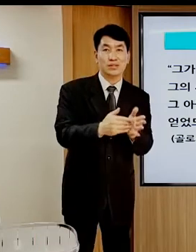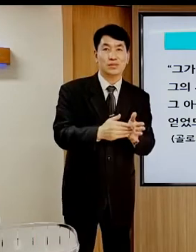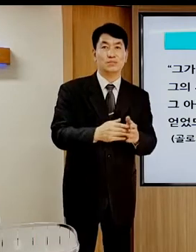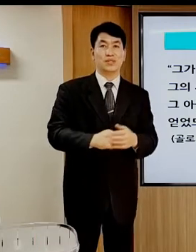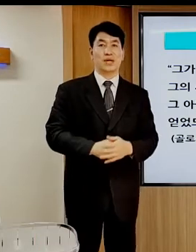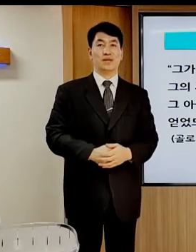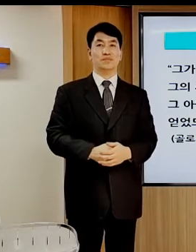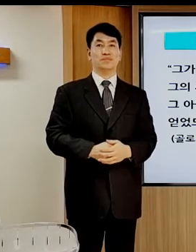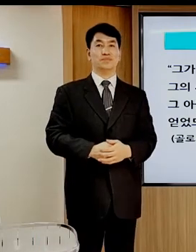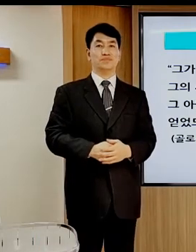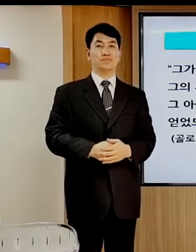말씀하셨습니다.